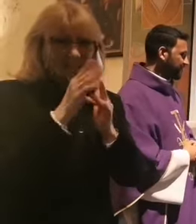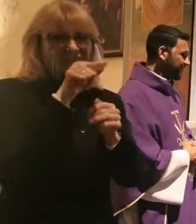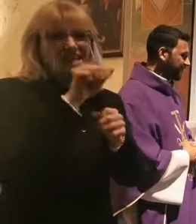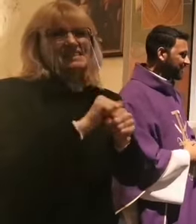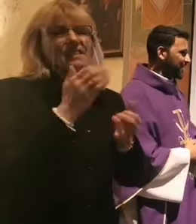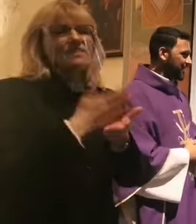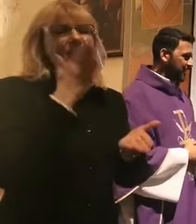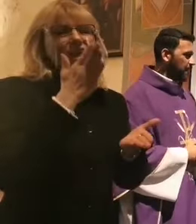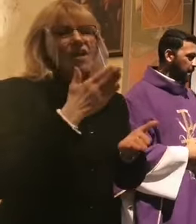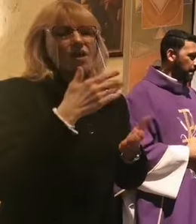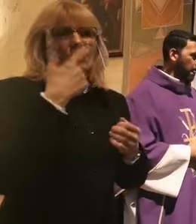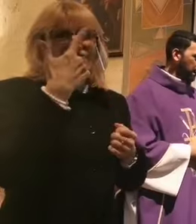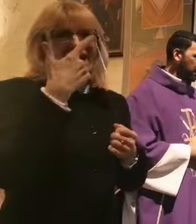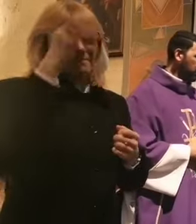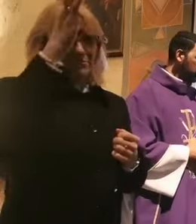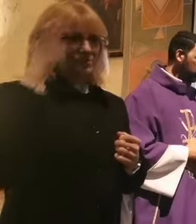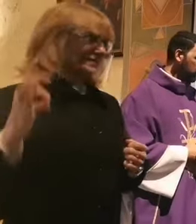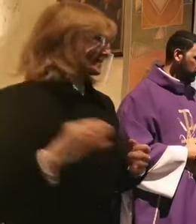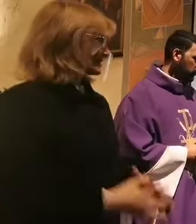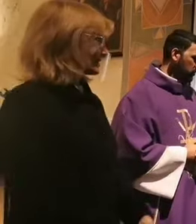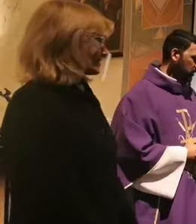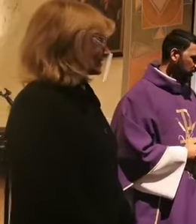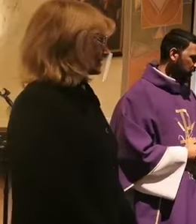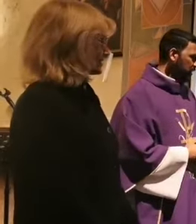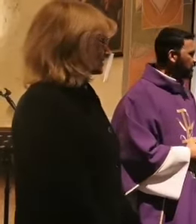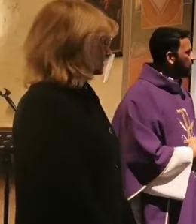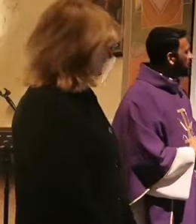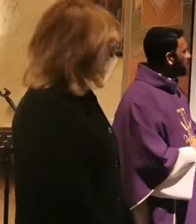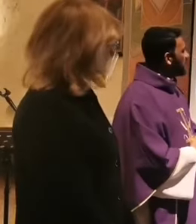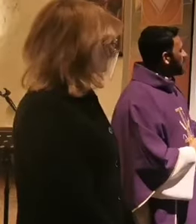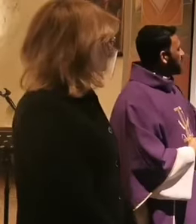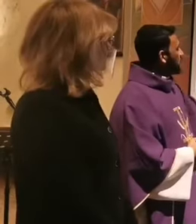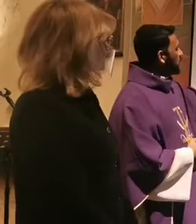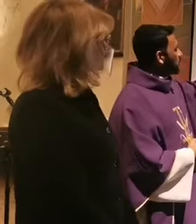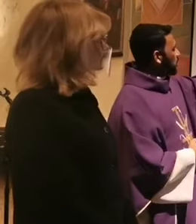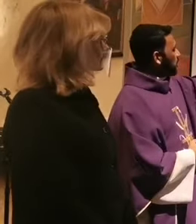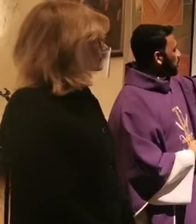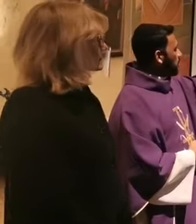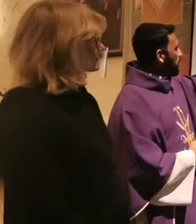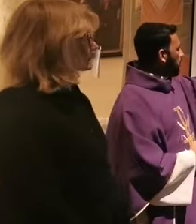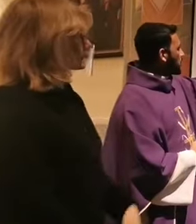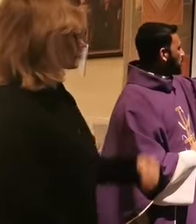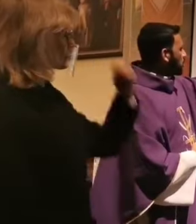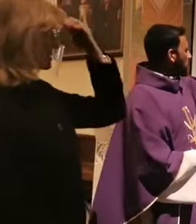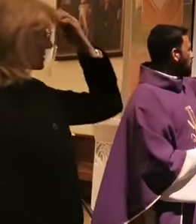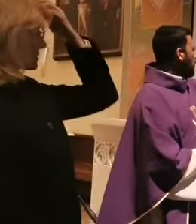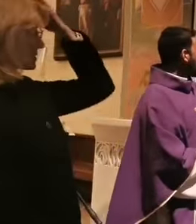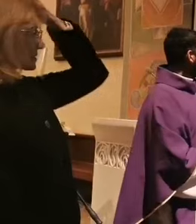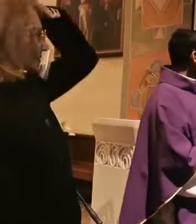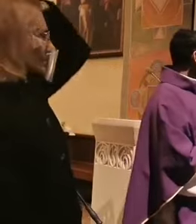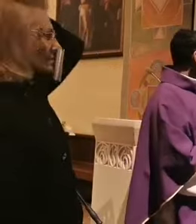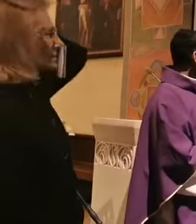Protestantów, katolików i tak dalej. nostro apostolo